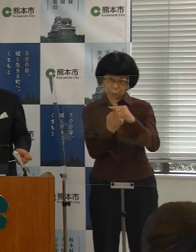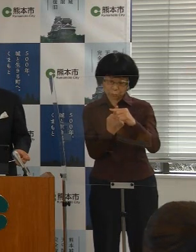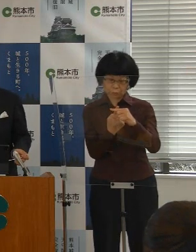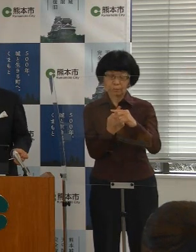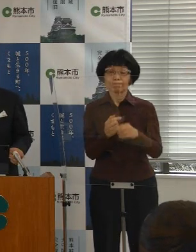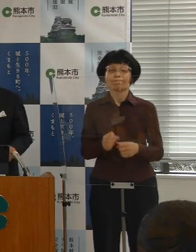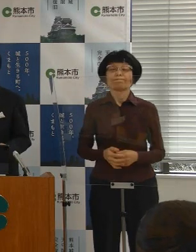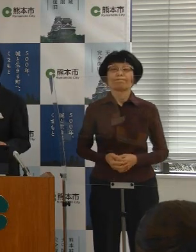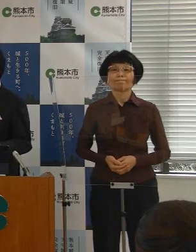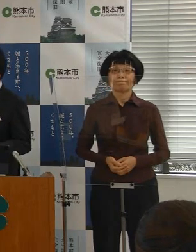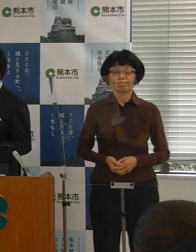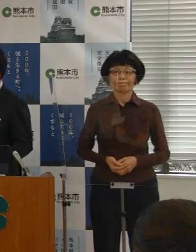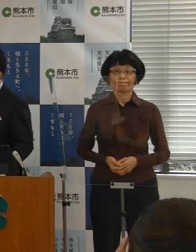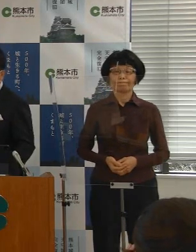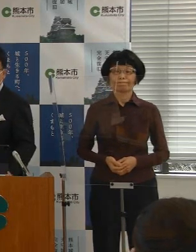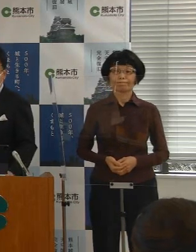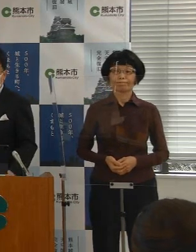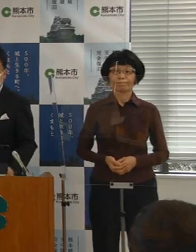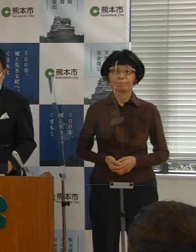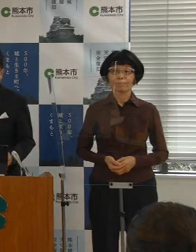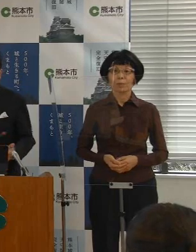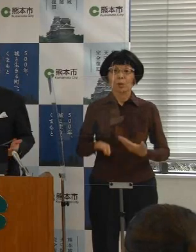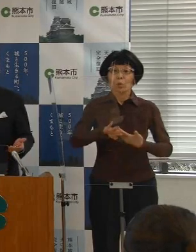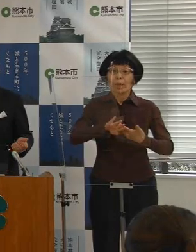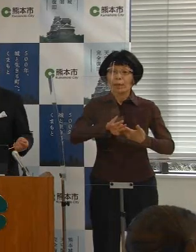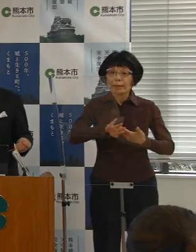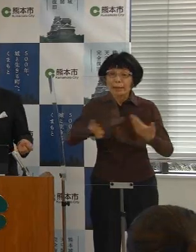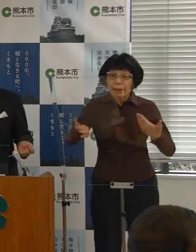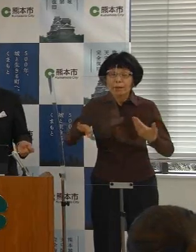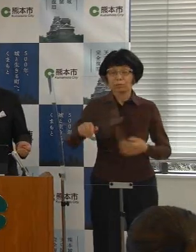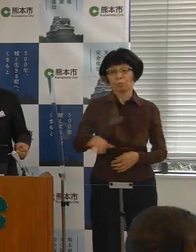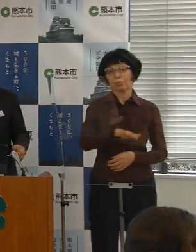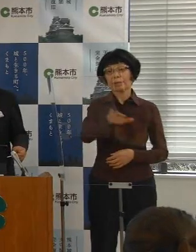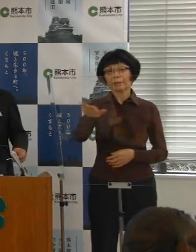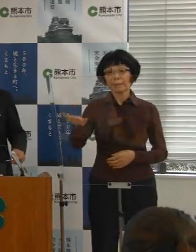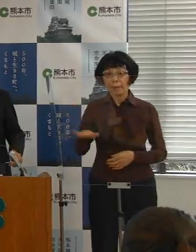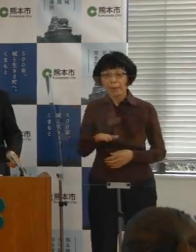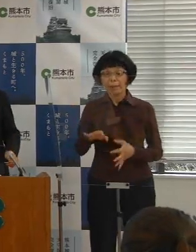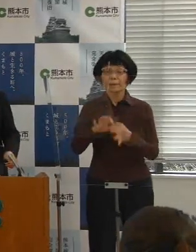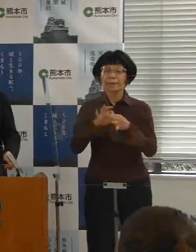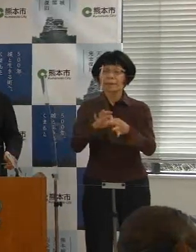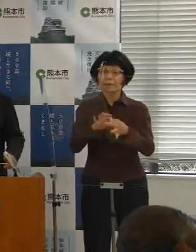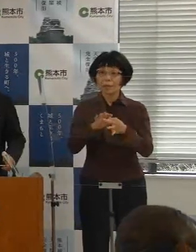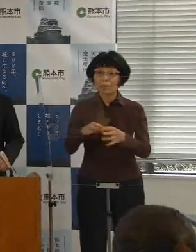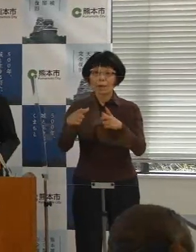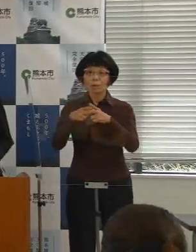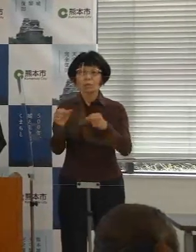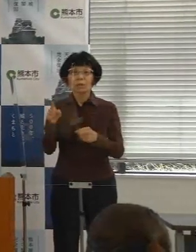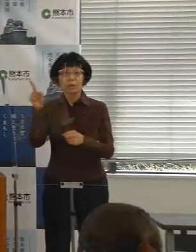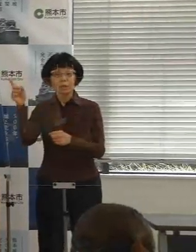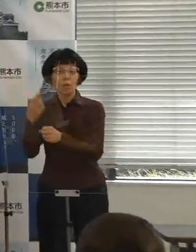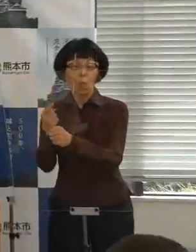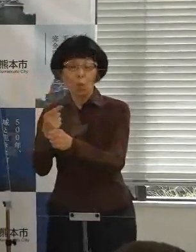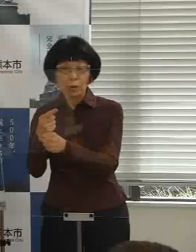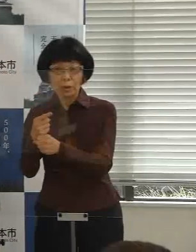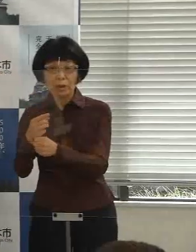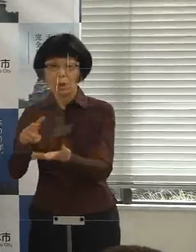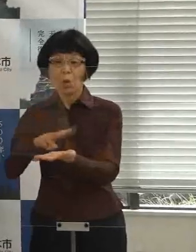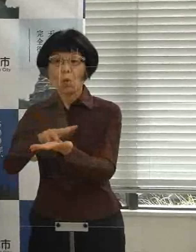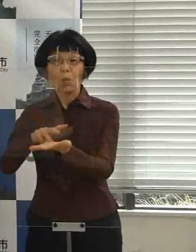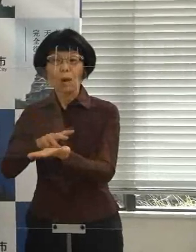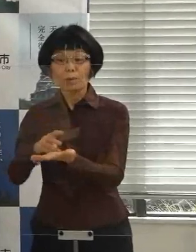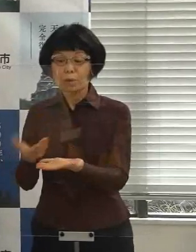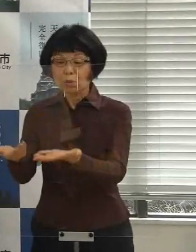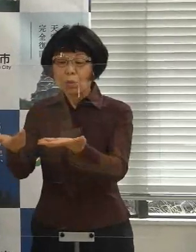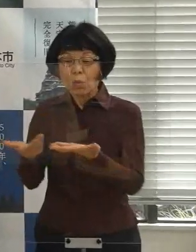。これ以外の方につきましては国の方針やワクチンの供給状況を